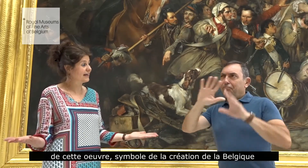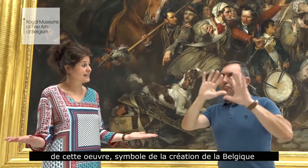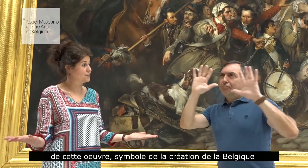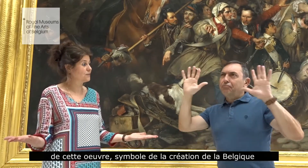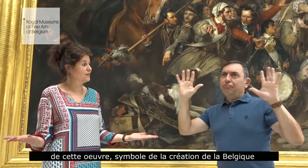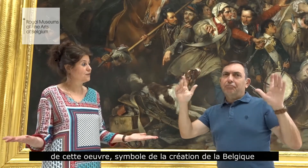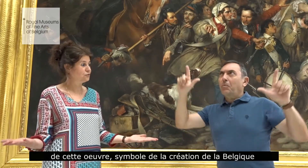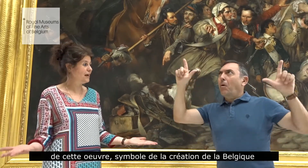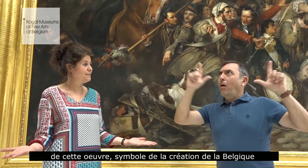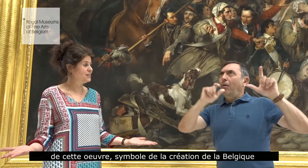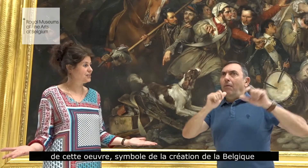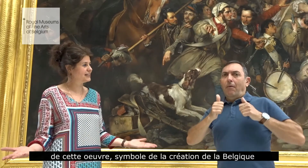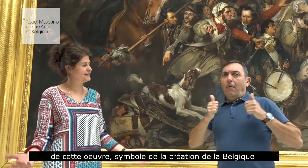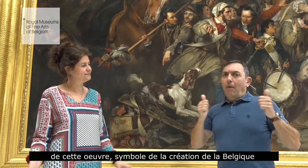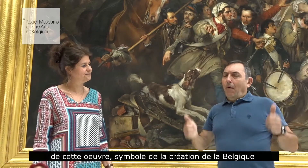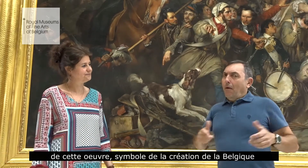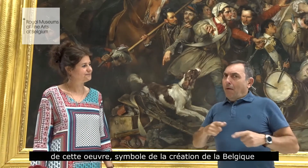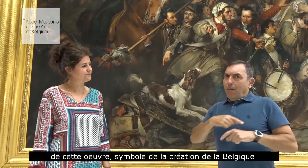création de la Belgique.